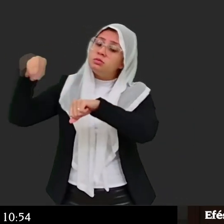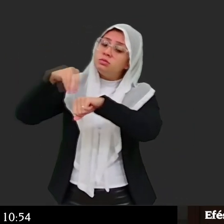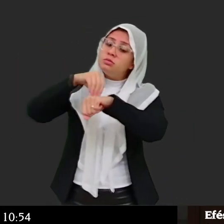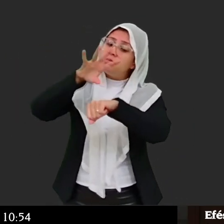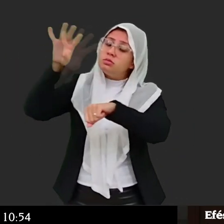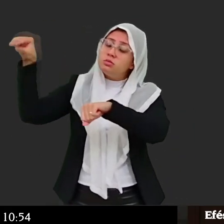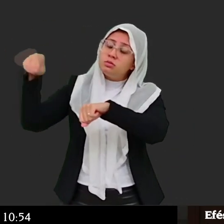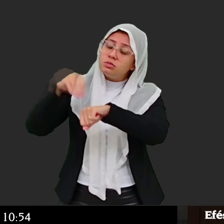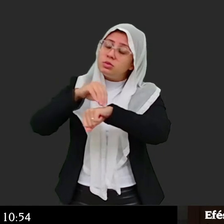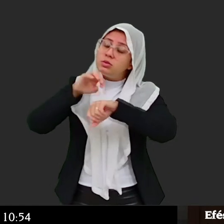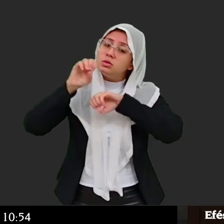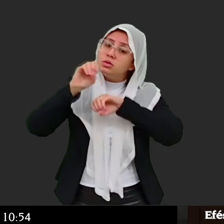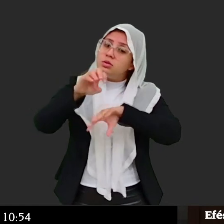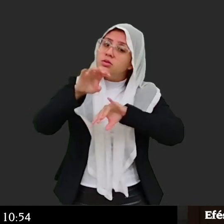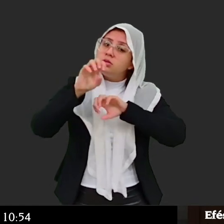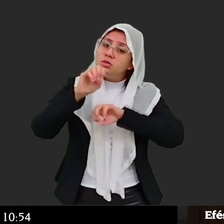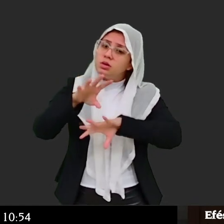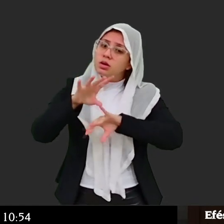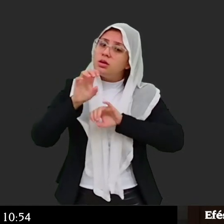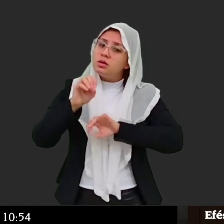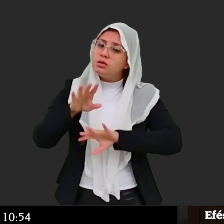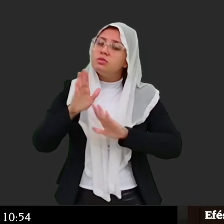a verdade de Jesus Cristo.